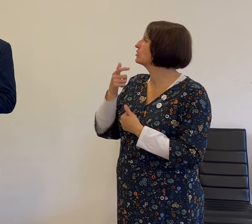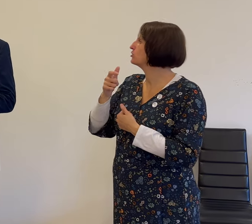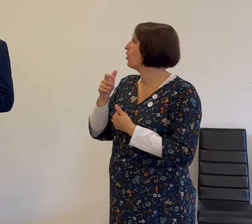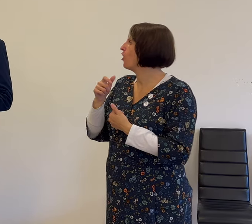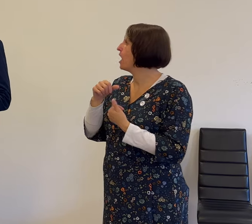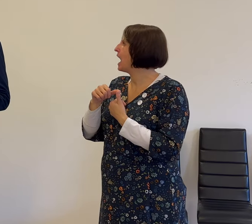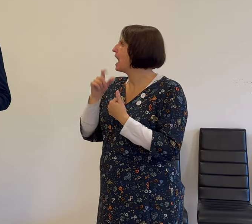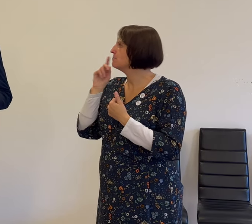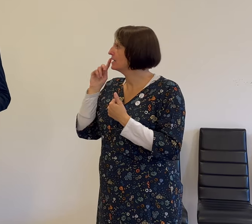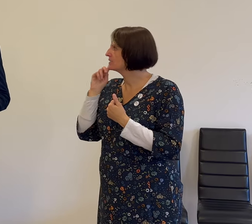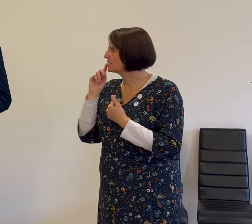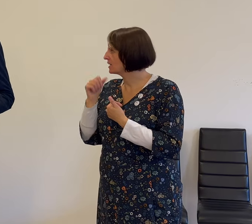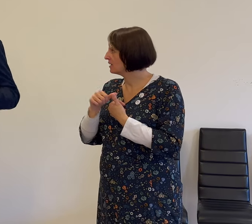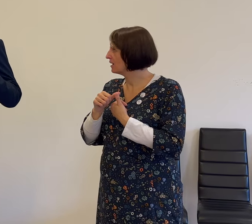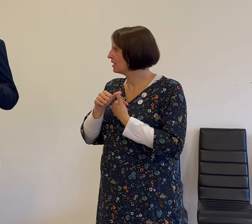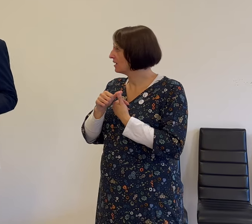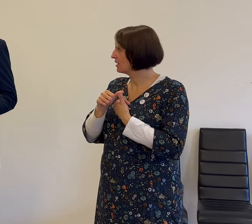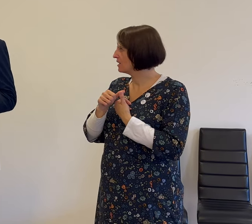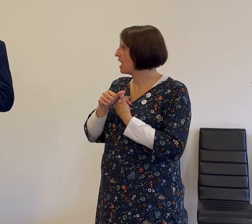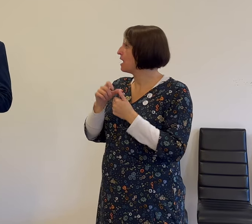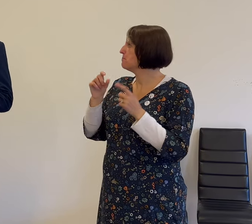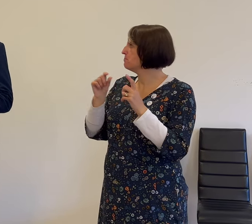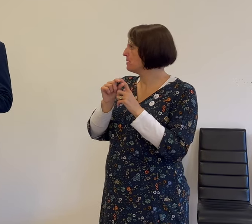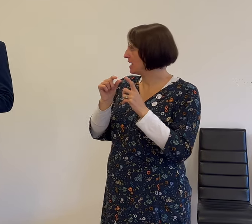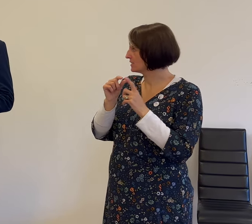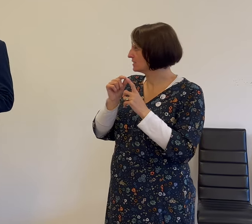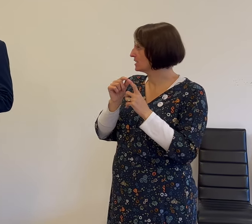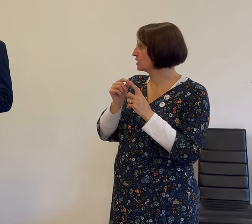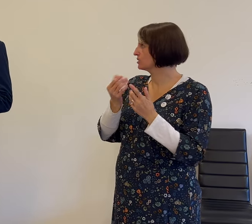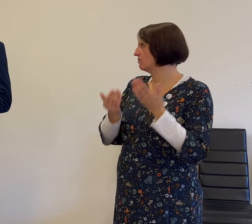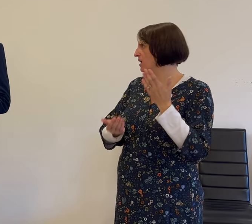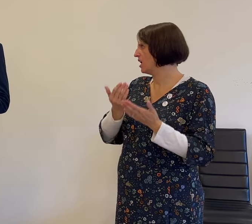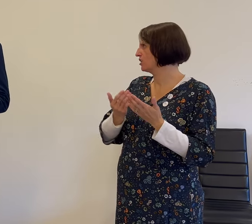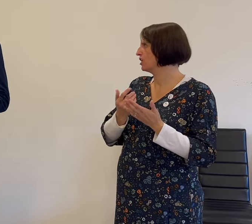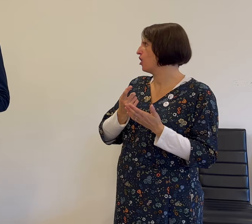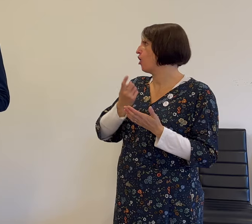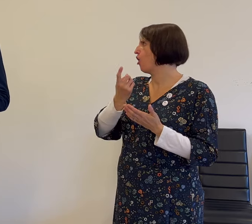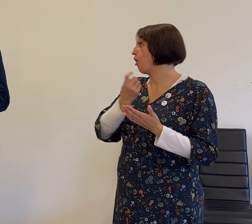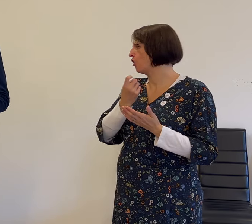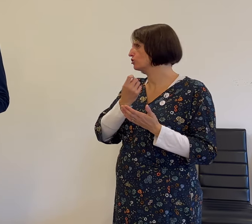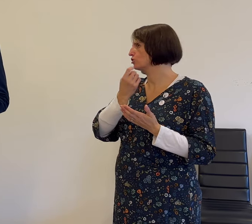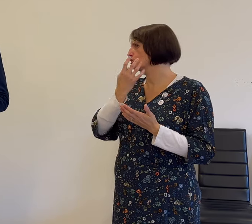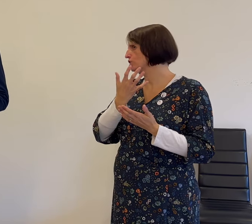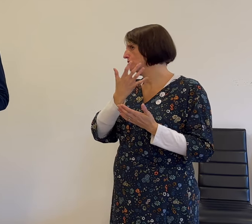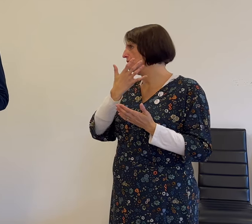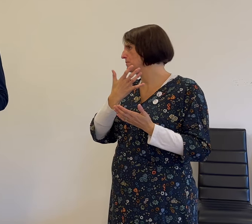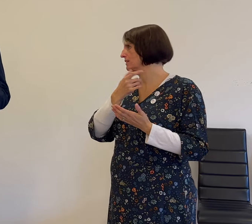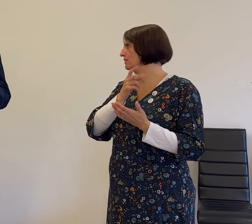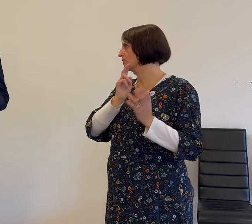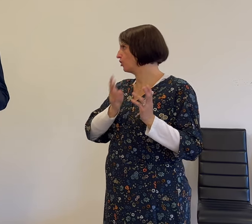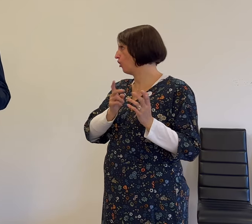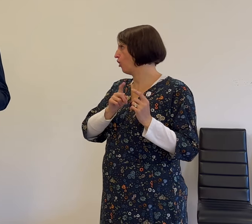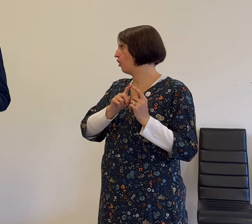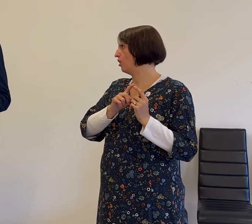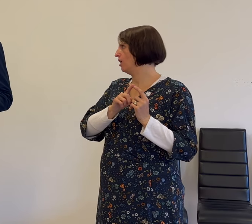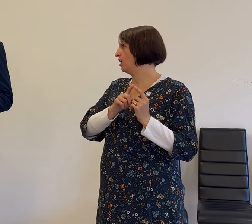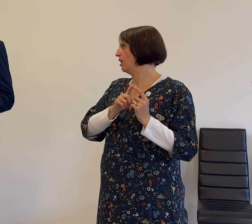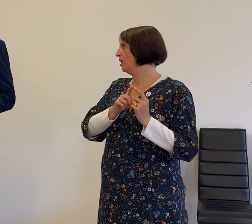to znamená, ten jeho pancíř váží od 45 kg, to je